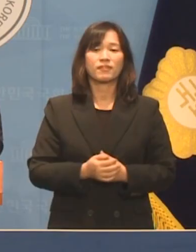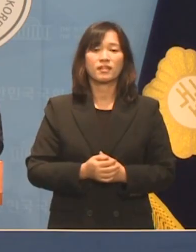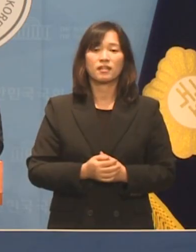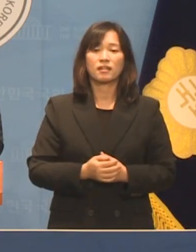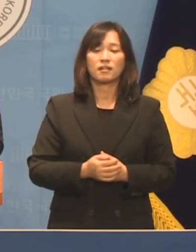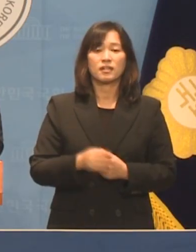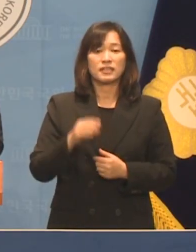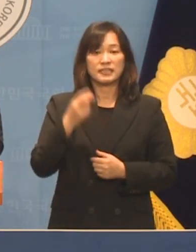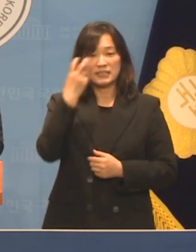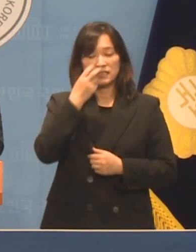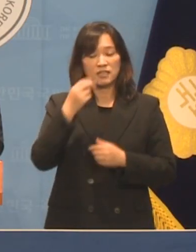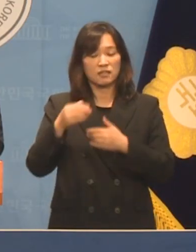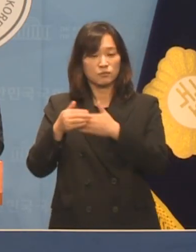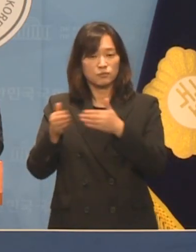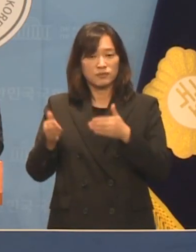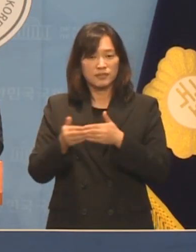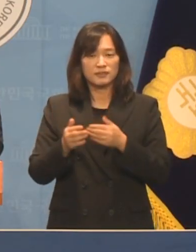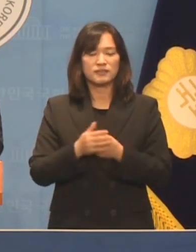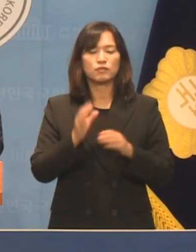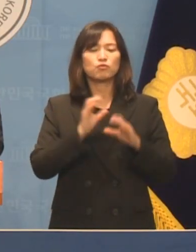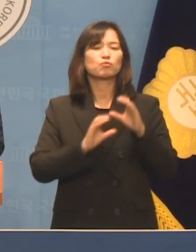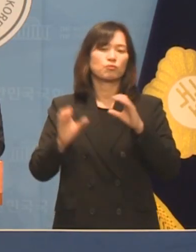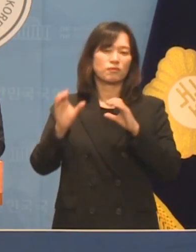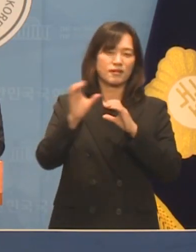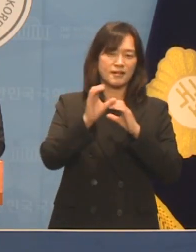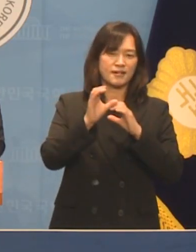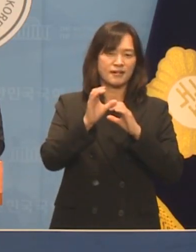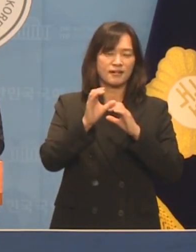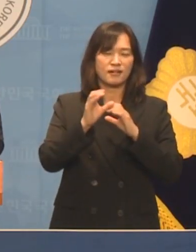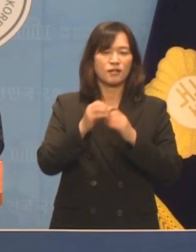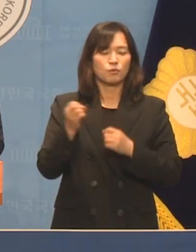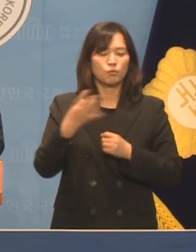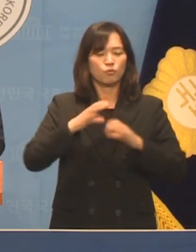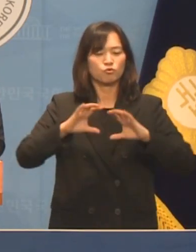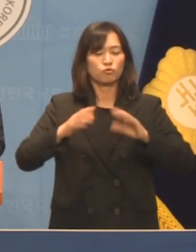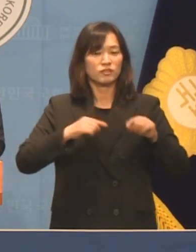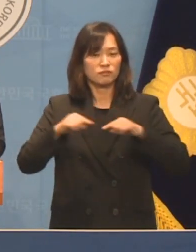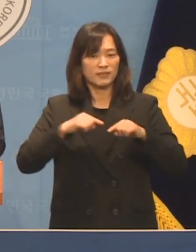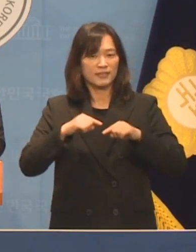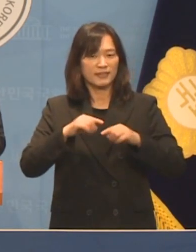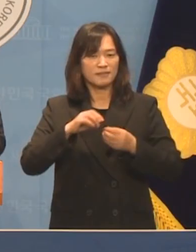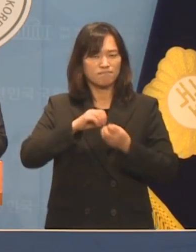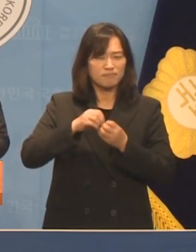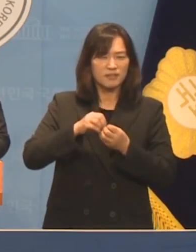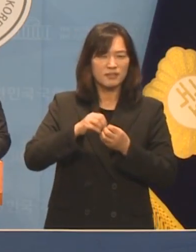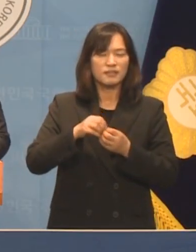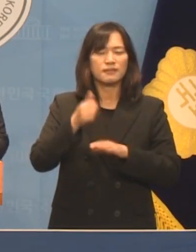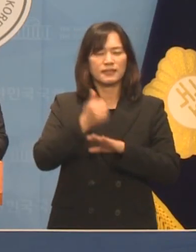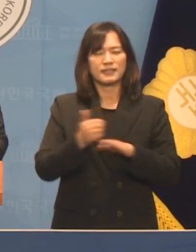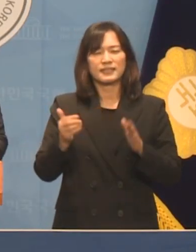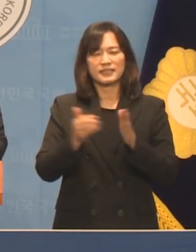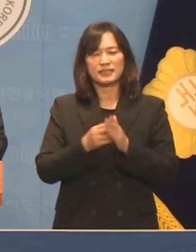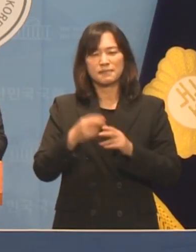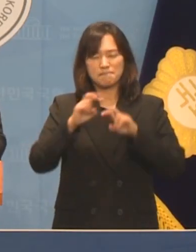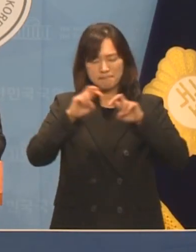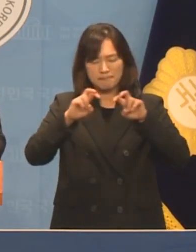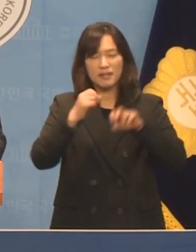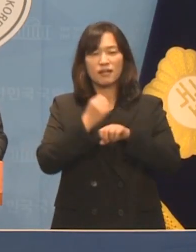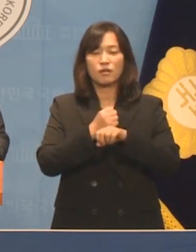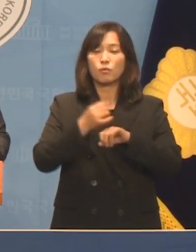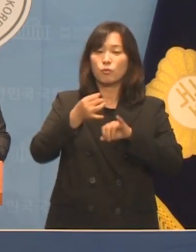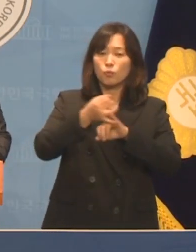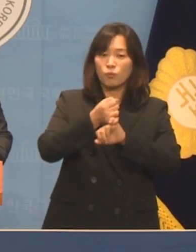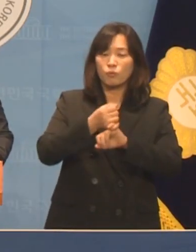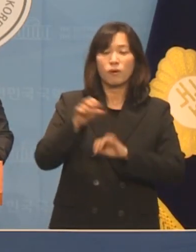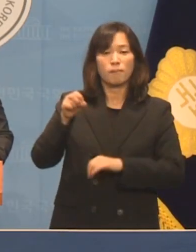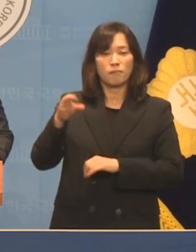명태균 게이트 진상조사단은 앞으로도 추가적인 공천 개입과 국정농단에 대한 사실을 끝까지 파헤쳐 나갈 것입니다. 더불어 반드시